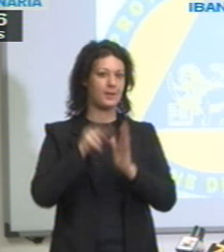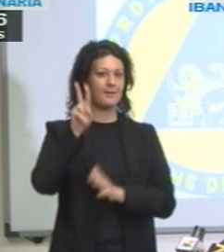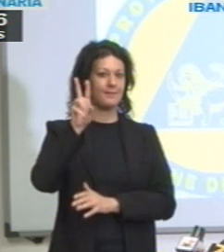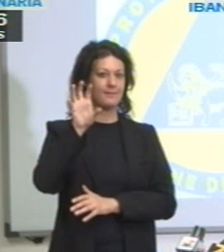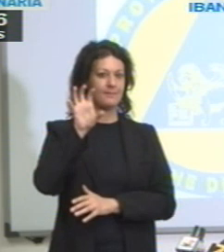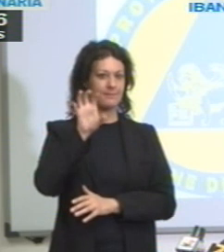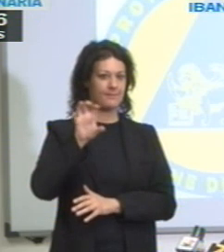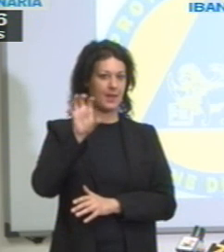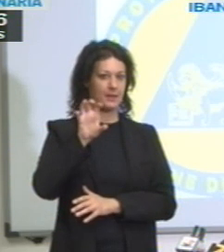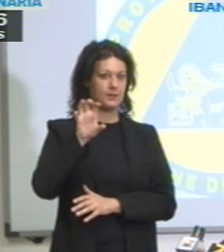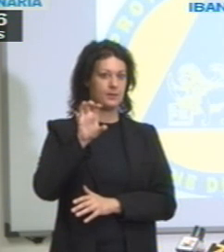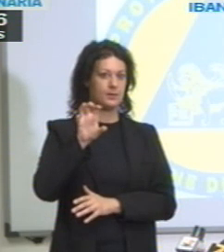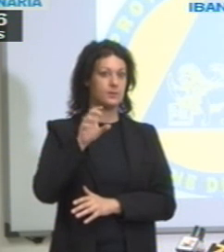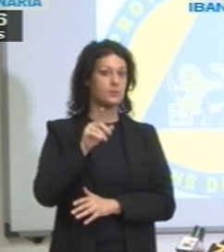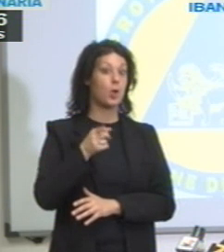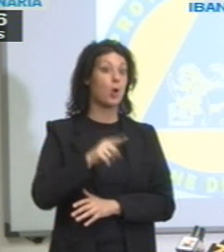fa,